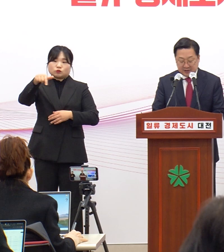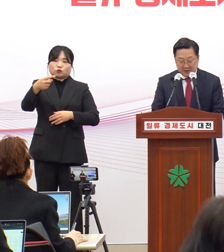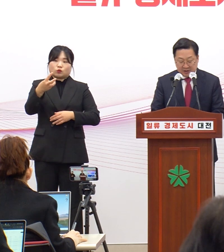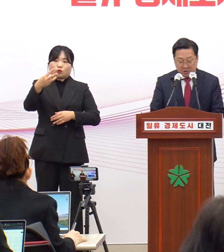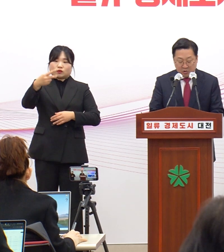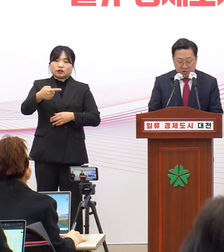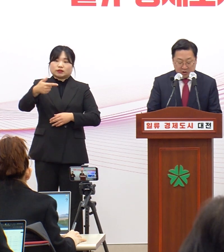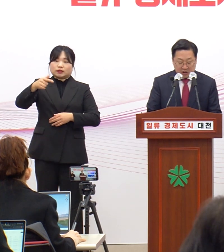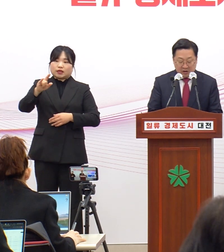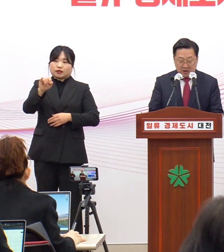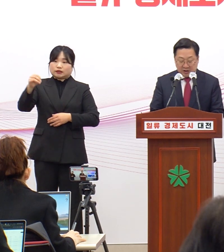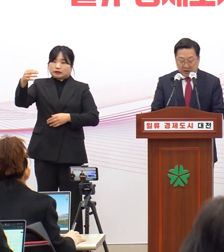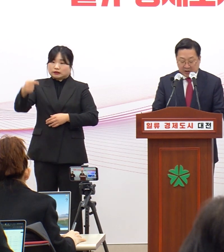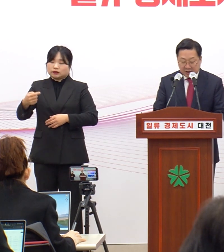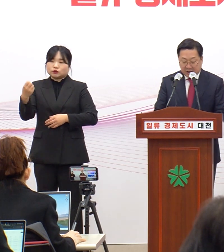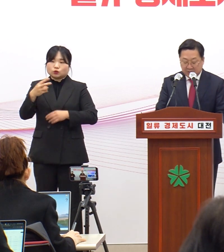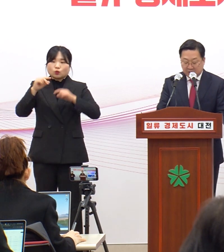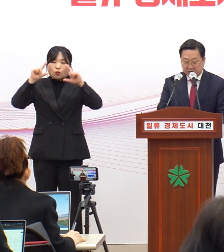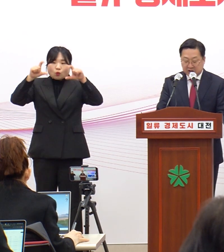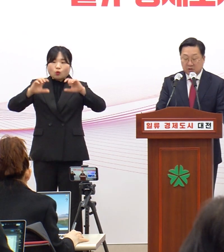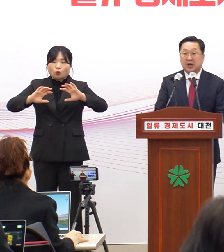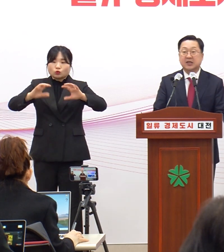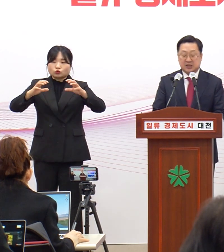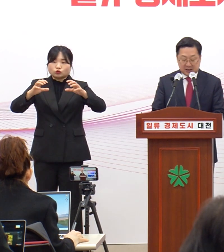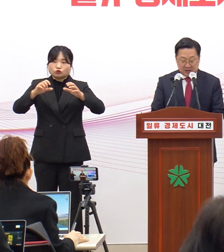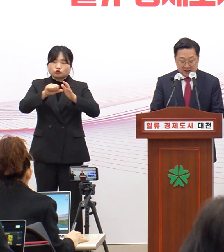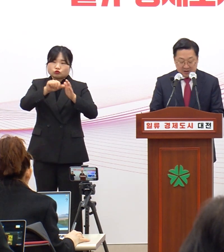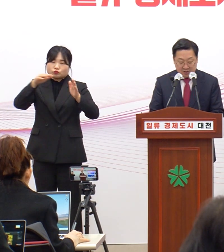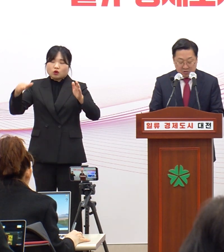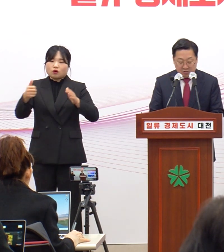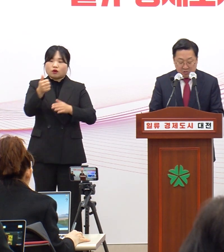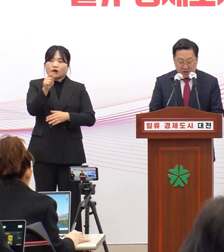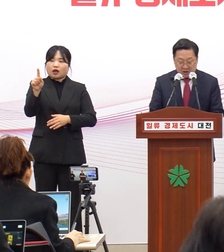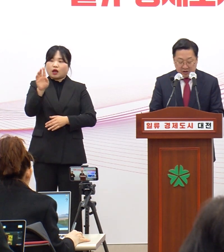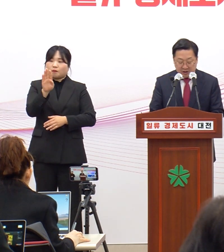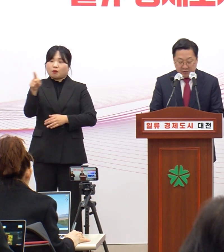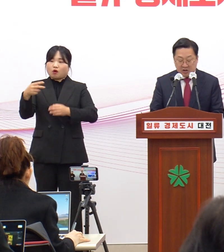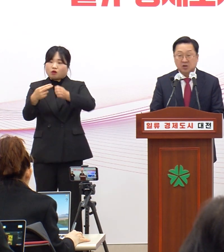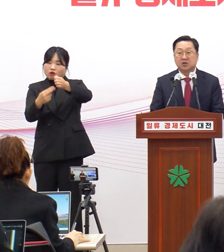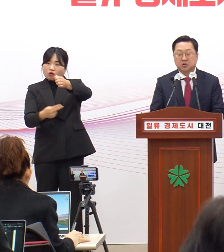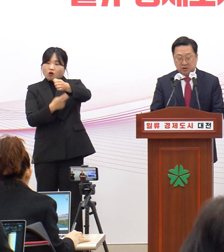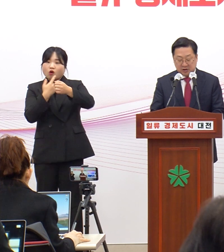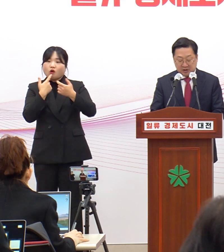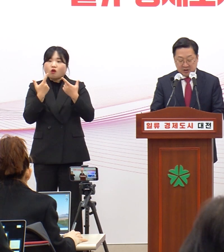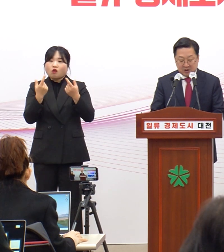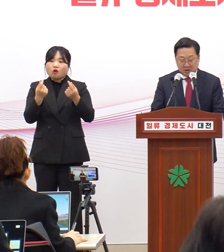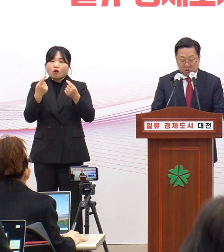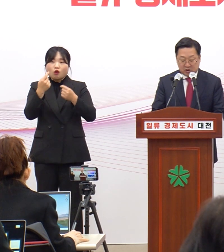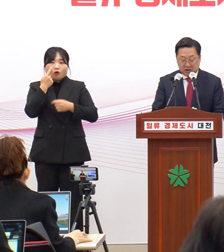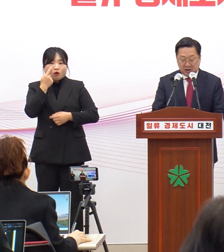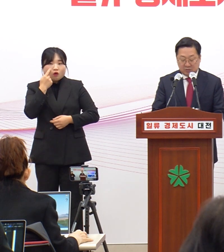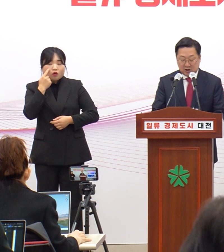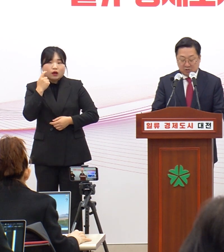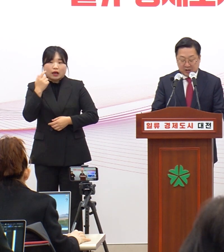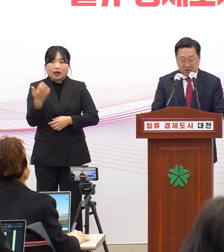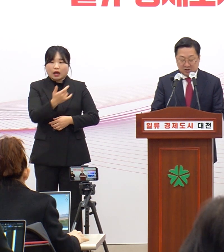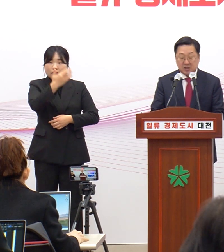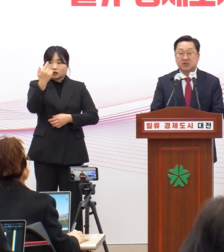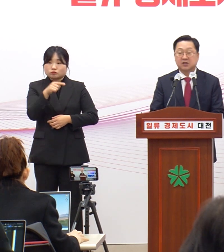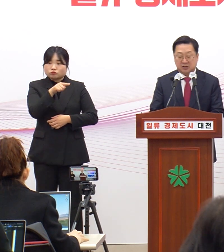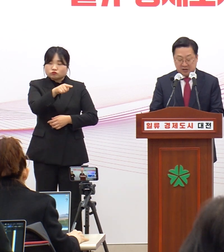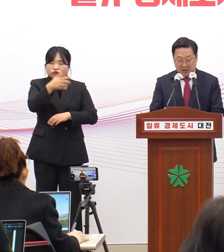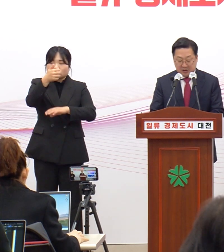브릿지, 호주 시드니의 하버 브릿지와 같이 공공시설의 미적 요소는 도시